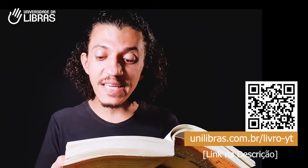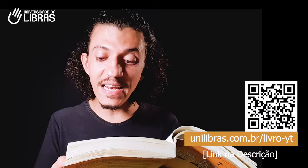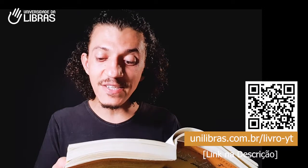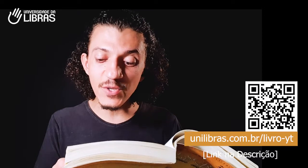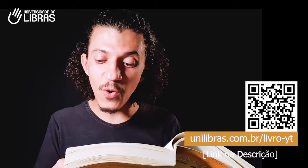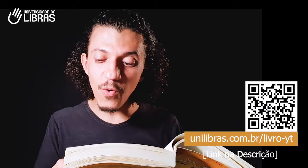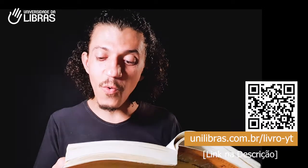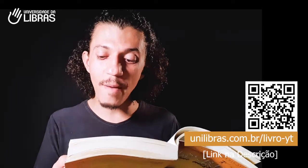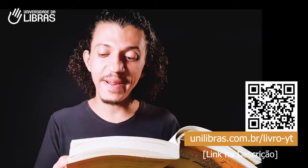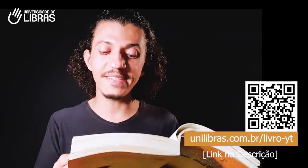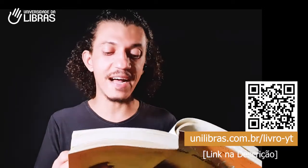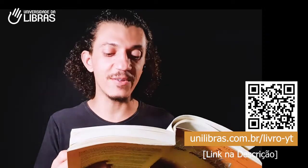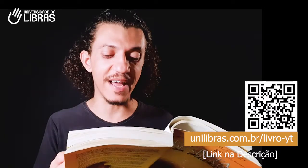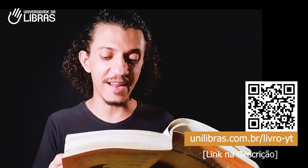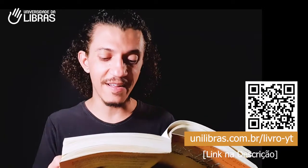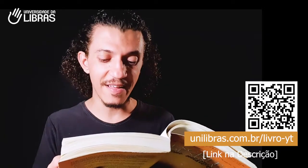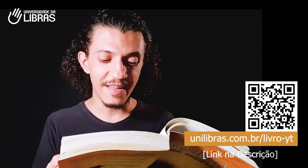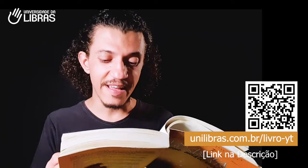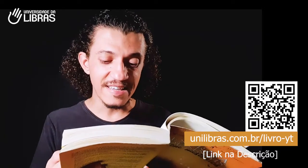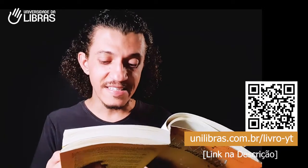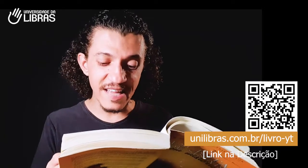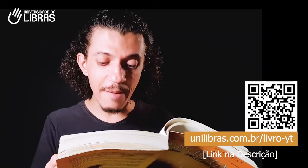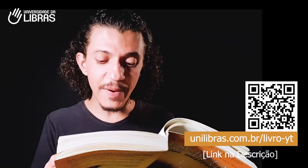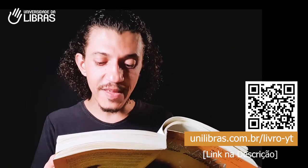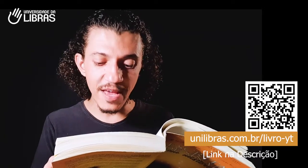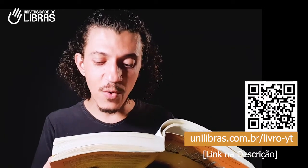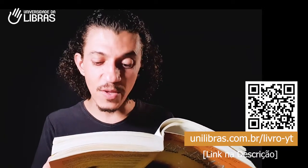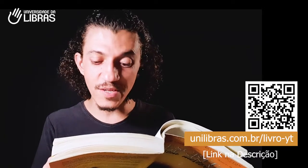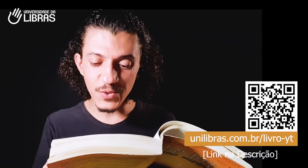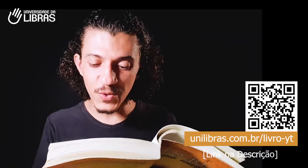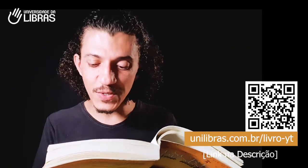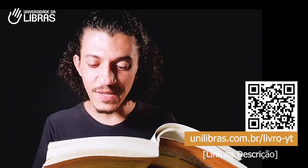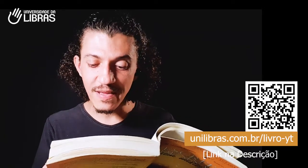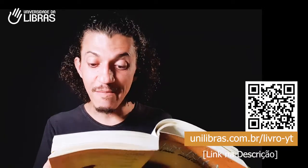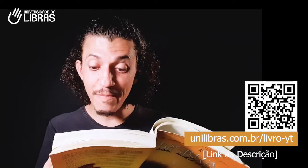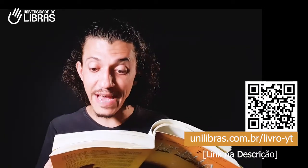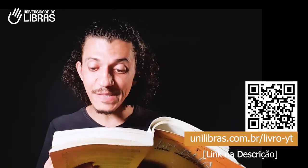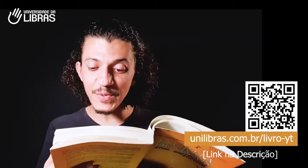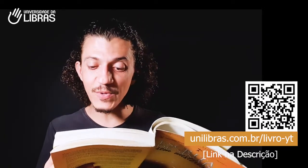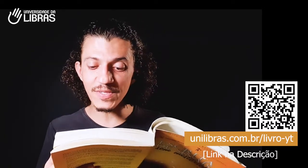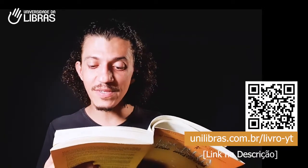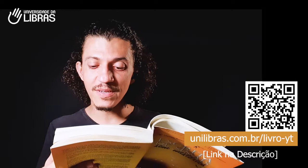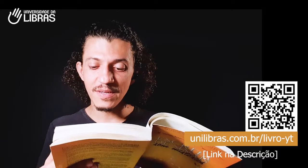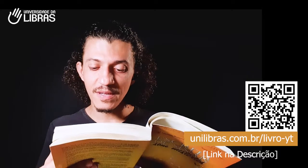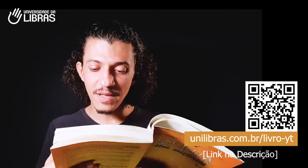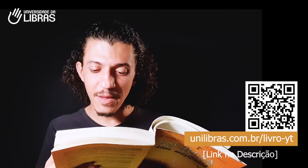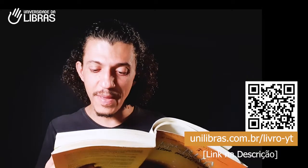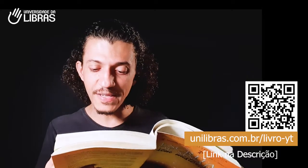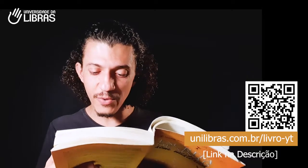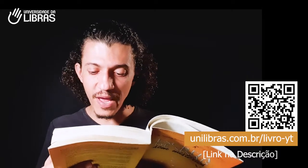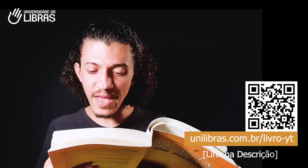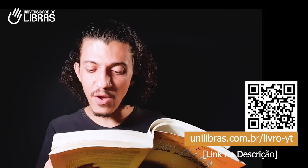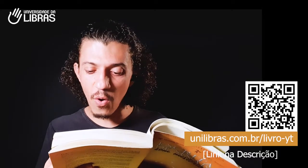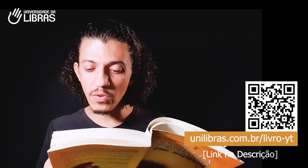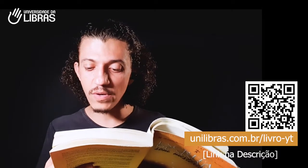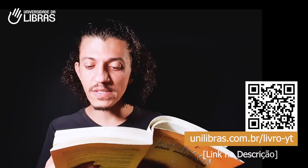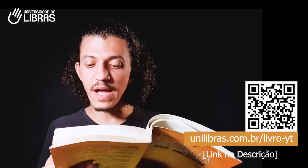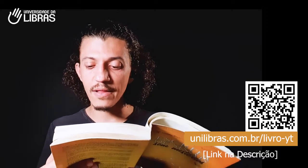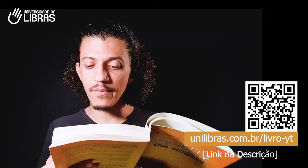potencializou o aprendizado dela sempre que encontra surdos mesmo os mesmo em outro